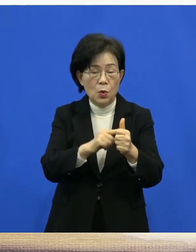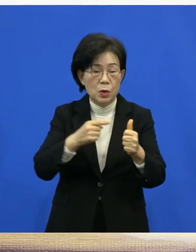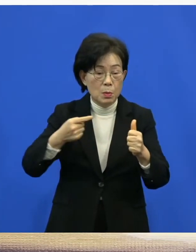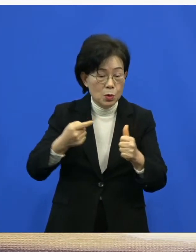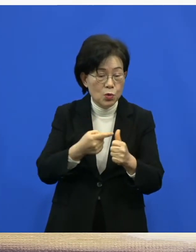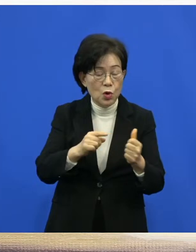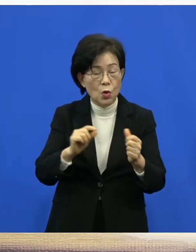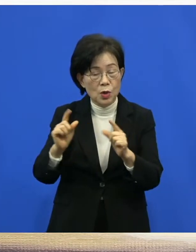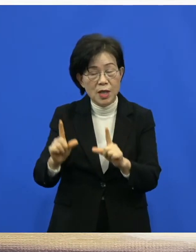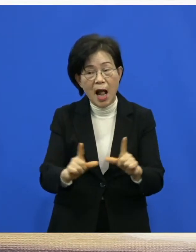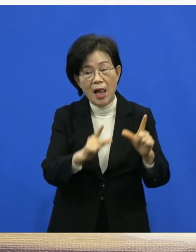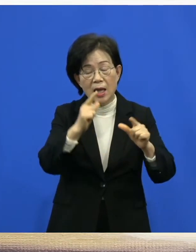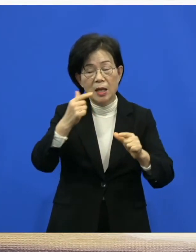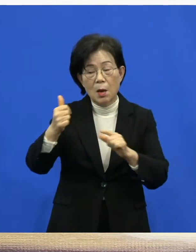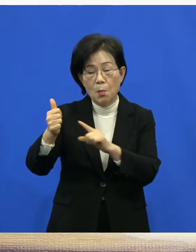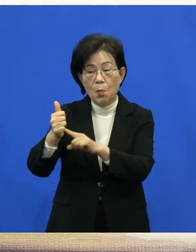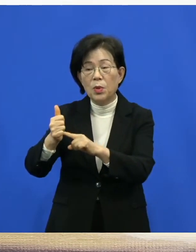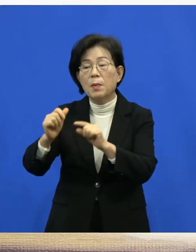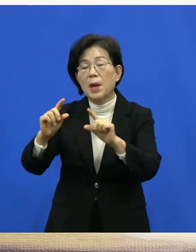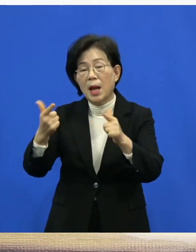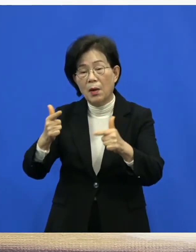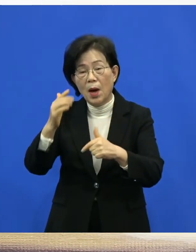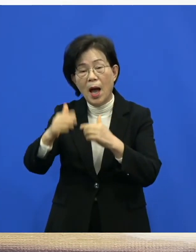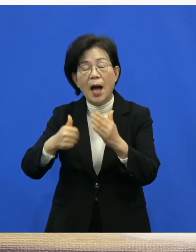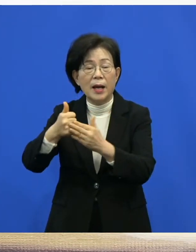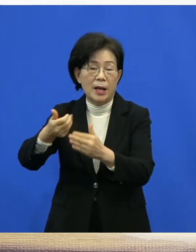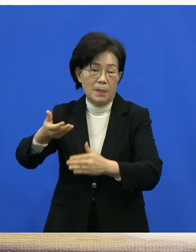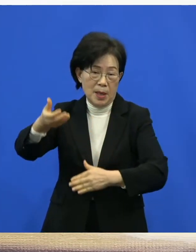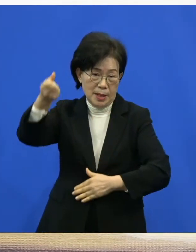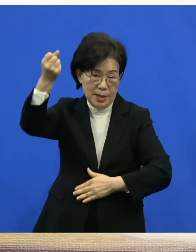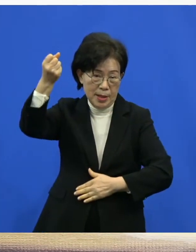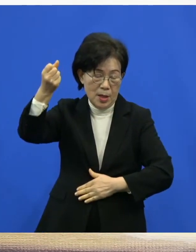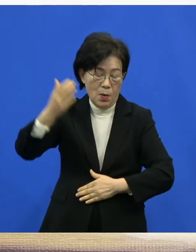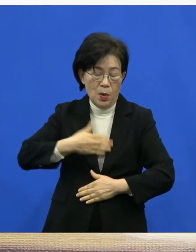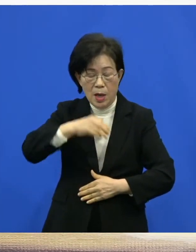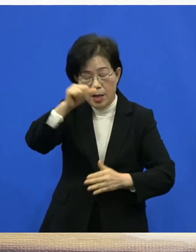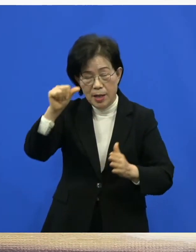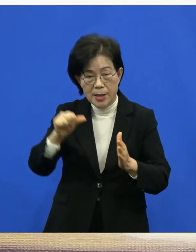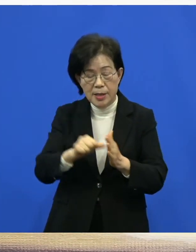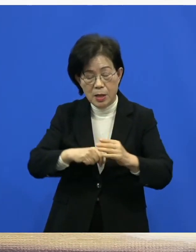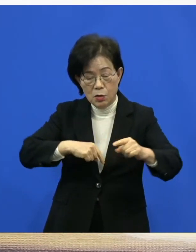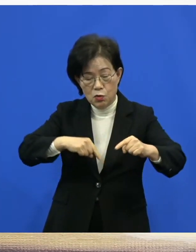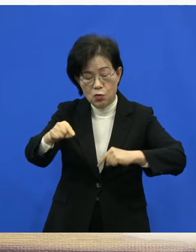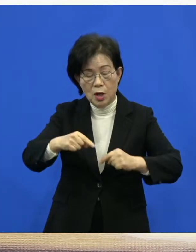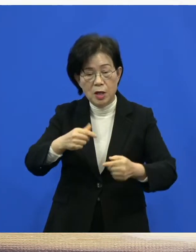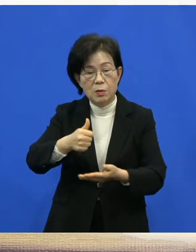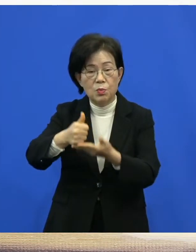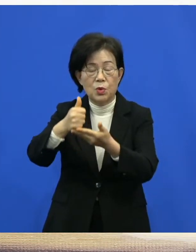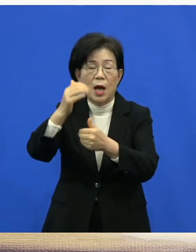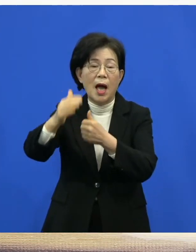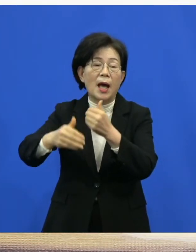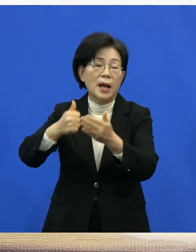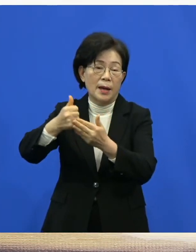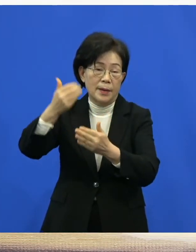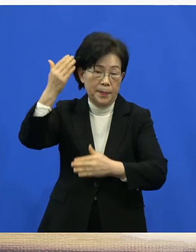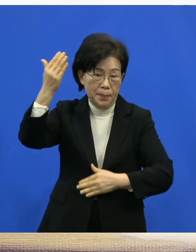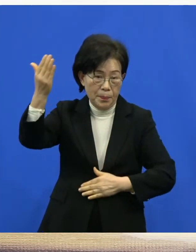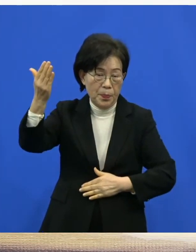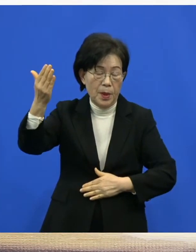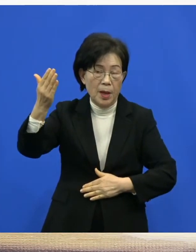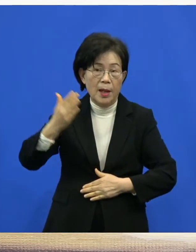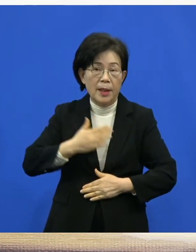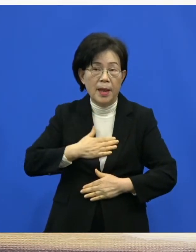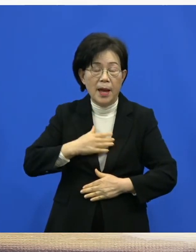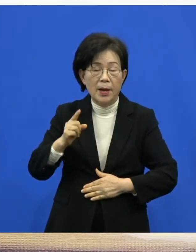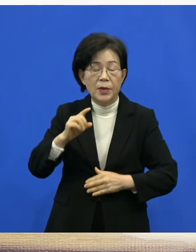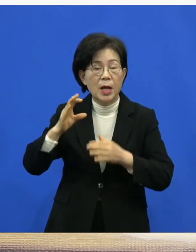것은 보디발이 아니라 하나님에 달려있다니까. 우리의 인생을 지고 계시는 분은 하나님이시니까. 여러분, 내가 어디에